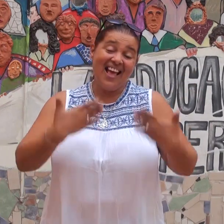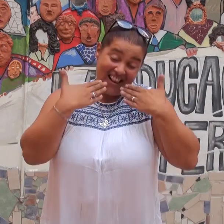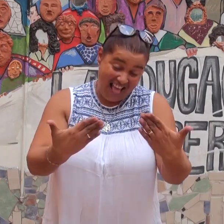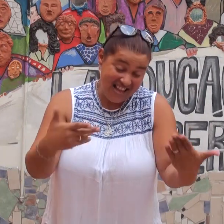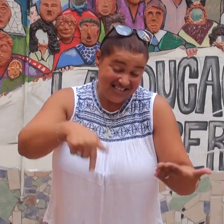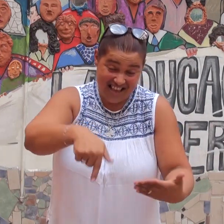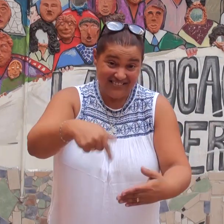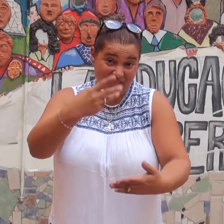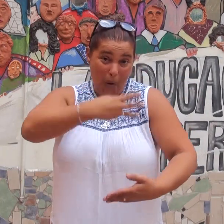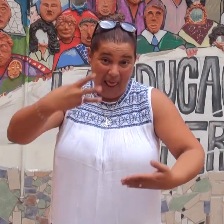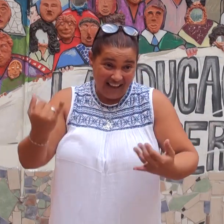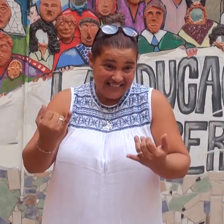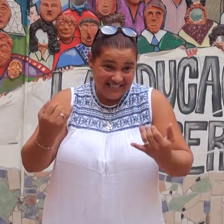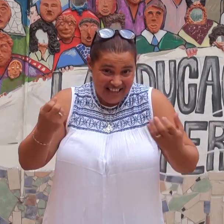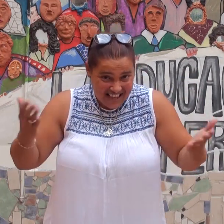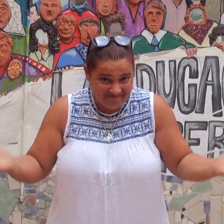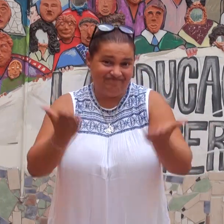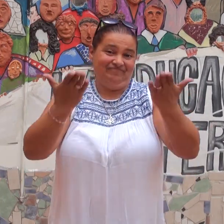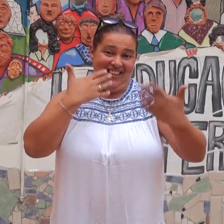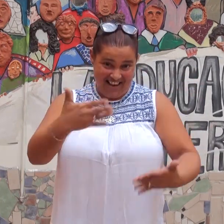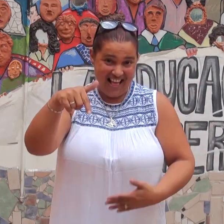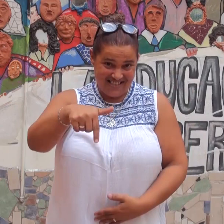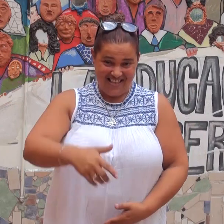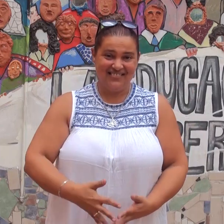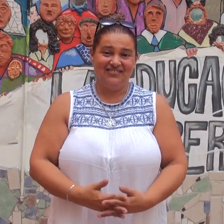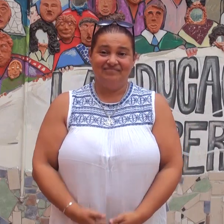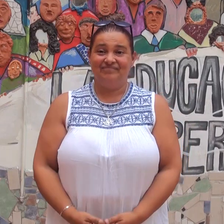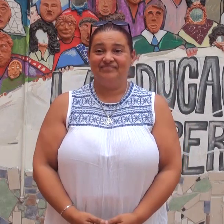sorprendí mucho. Todavía estoy muy contenta gracias a la UNER que nos impulsó a hacerlo.